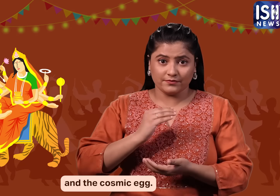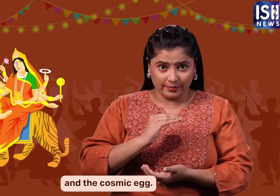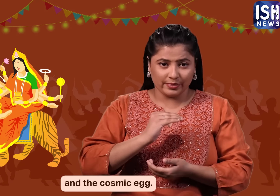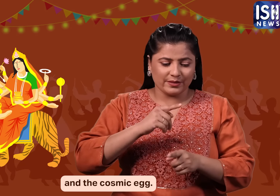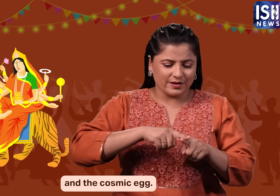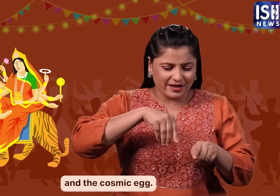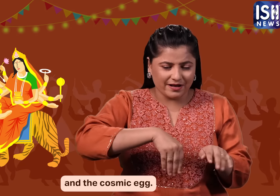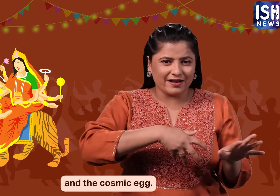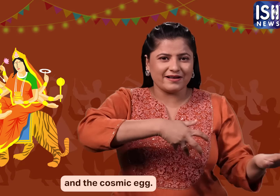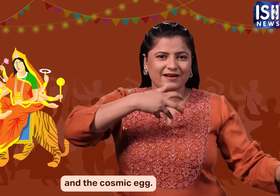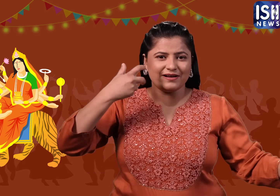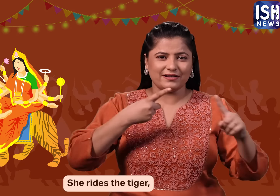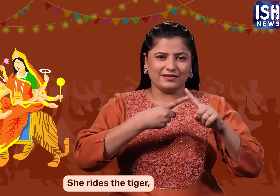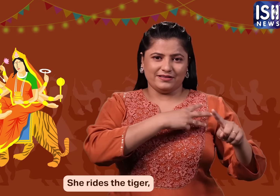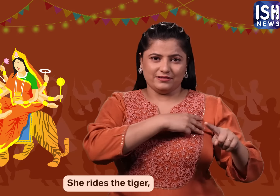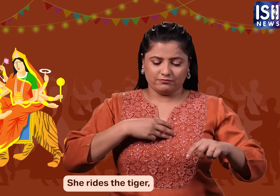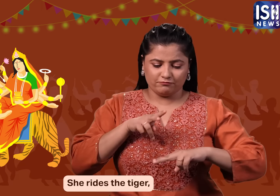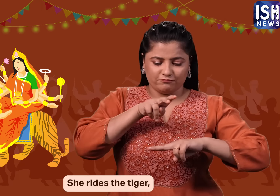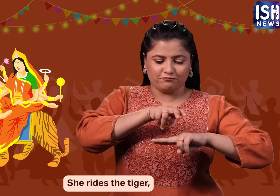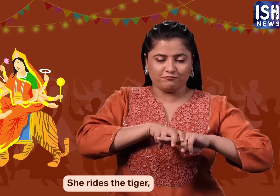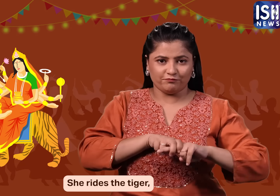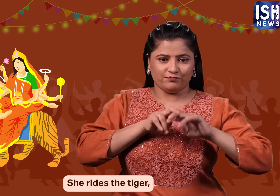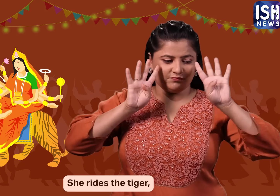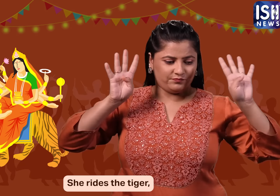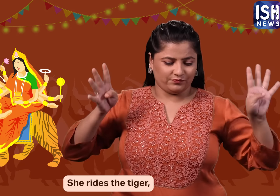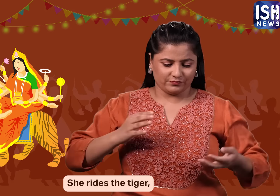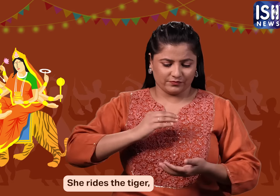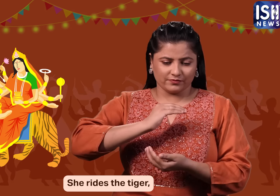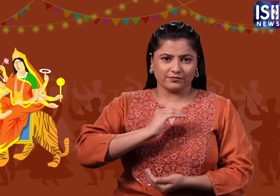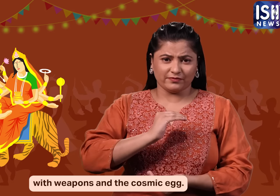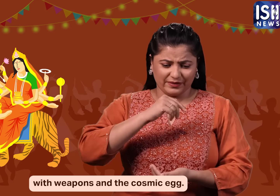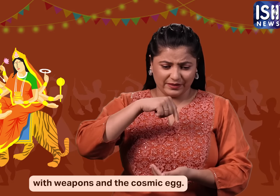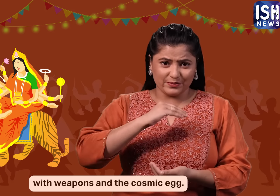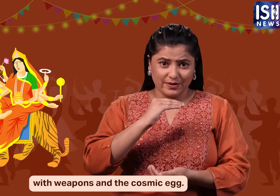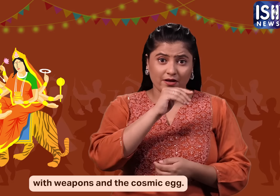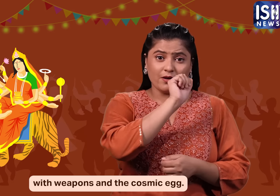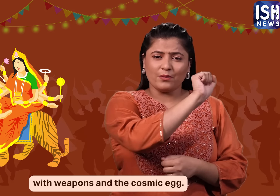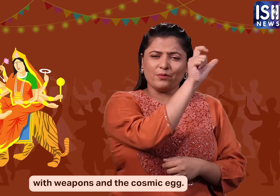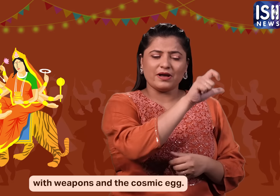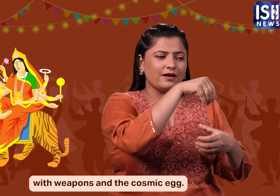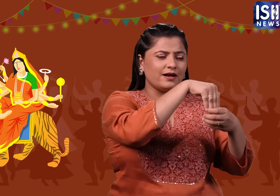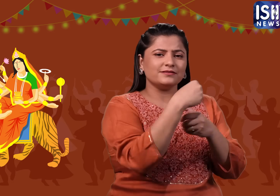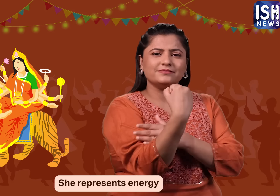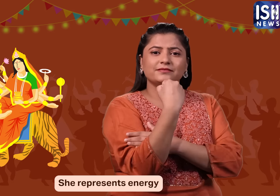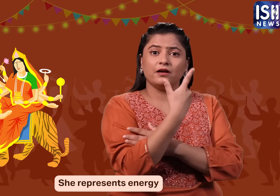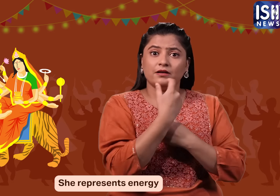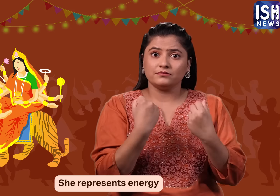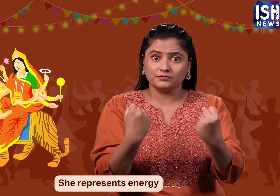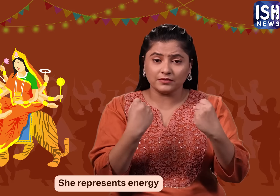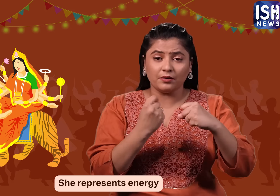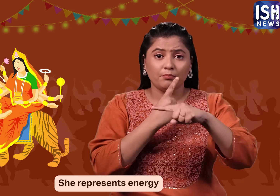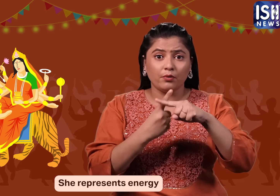ब्रह्मांडीय अंडा धारण किए हुए है। वह हथियारों और ब्रह्मांडीय अंडे के साथ बाघ की सवारी करती है। वह ऊर्जा